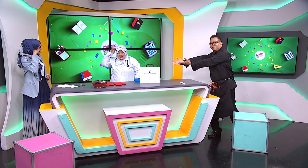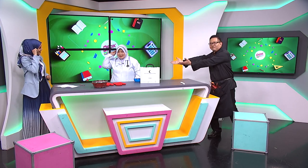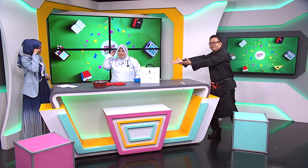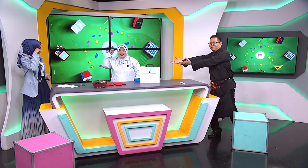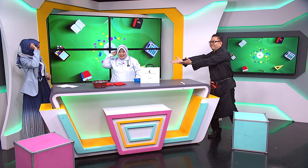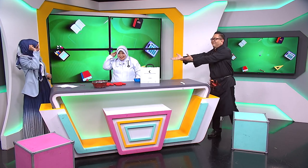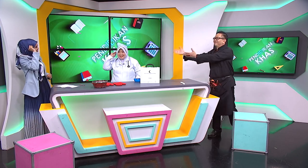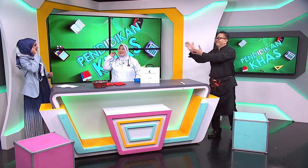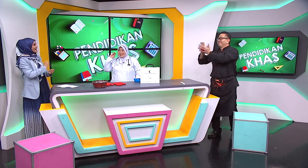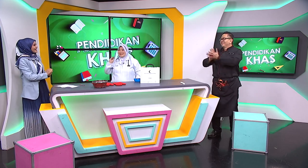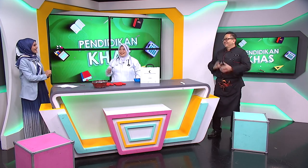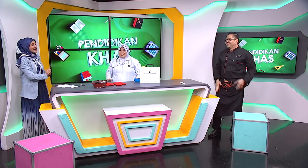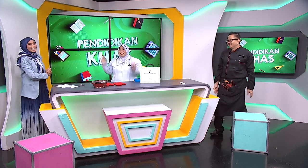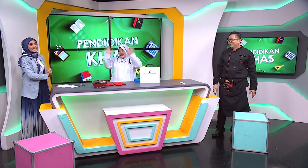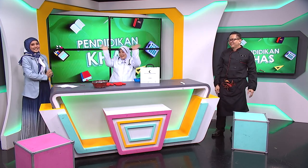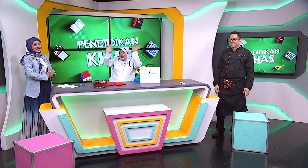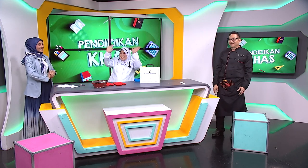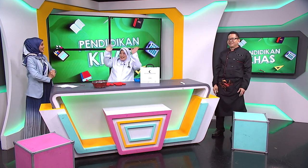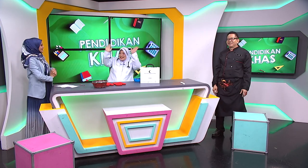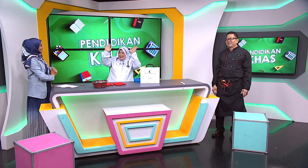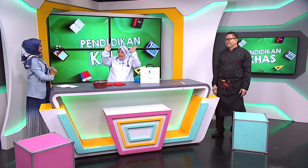Miza. Baik,